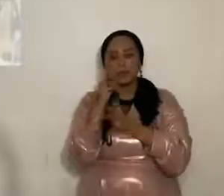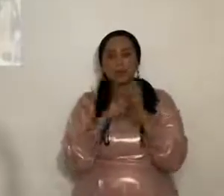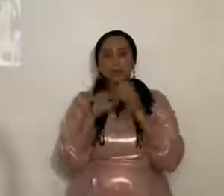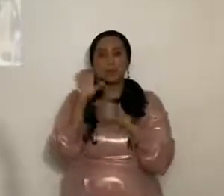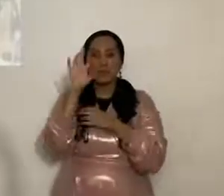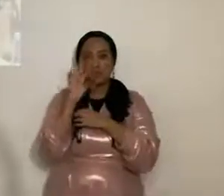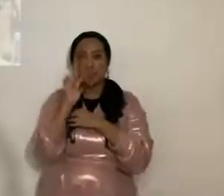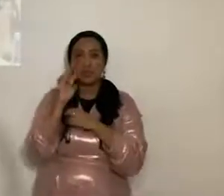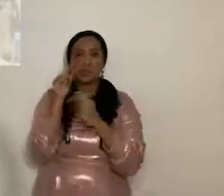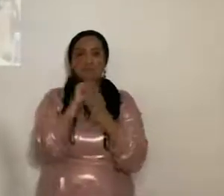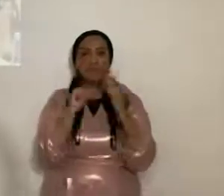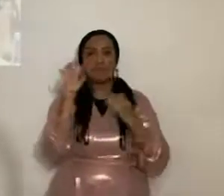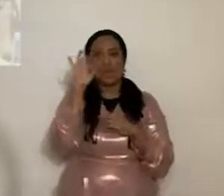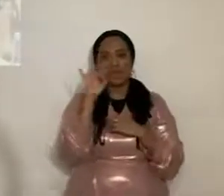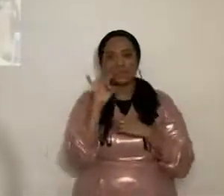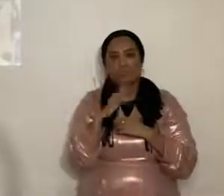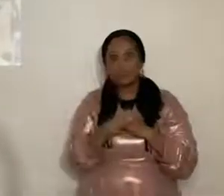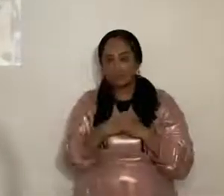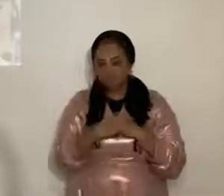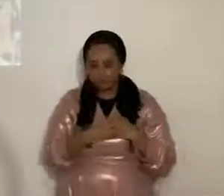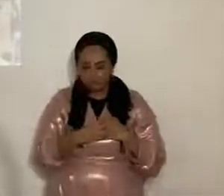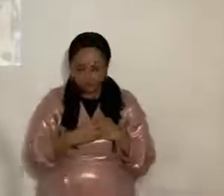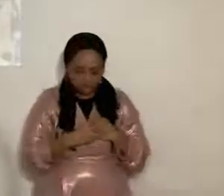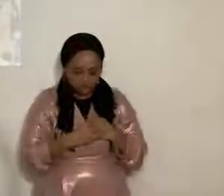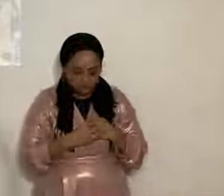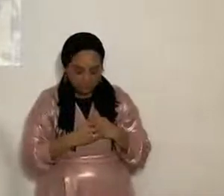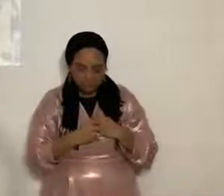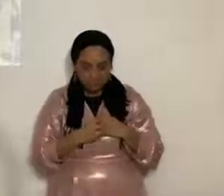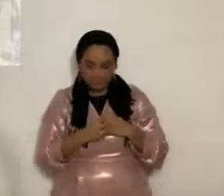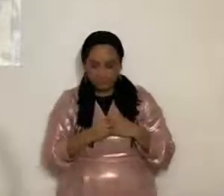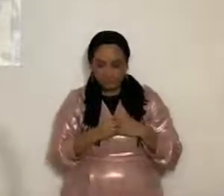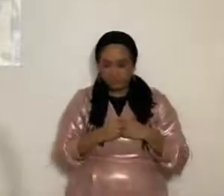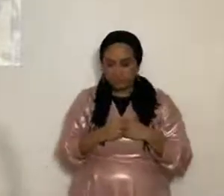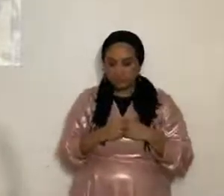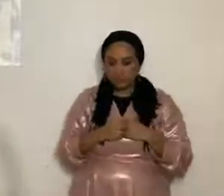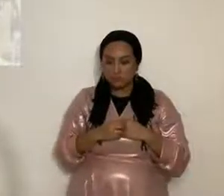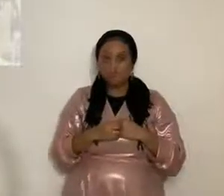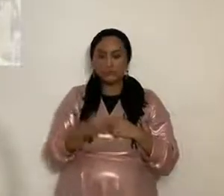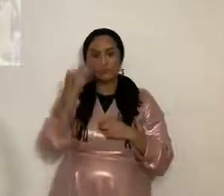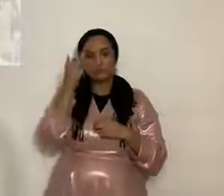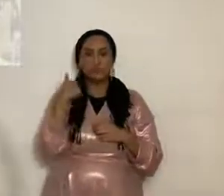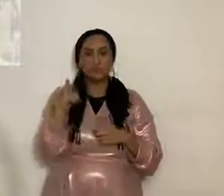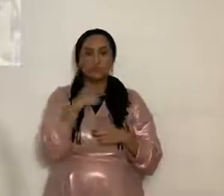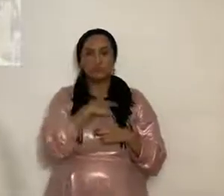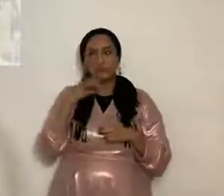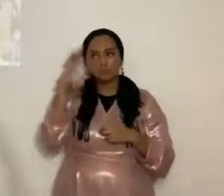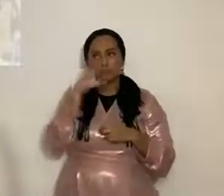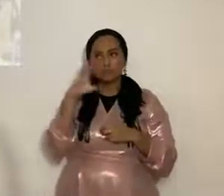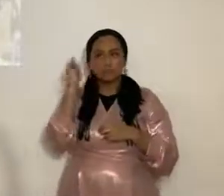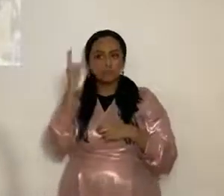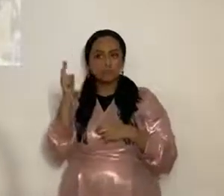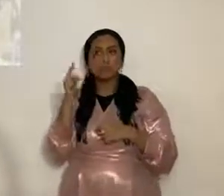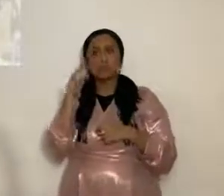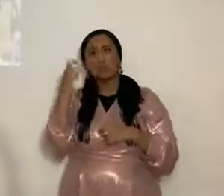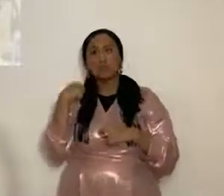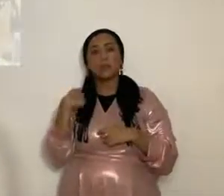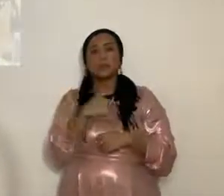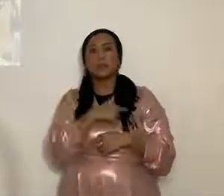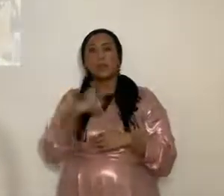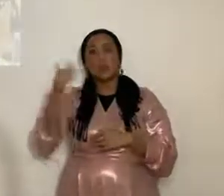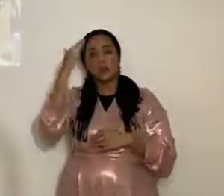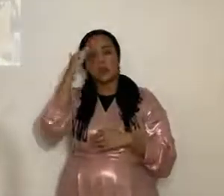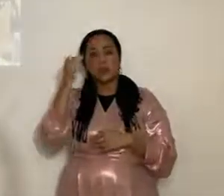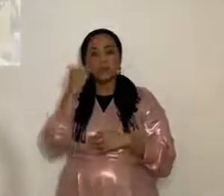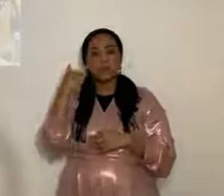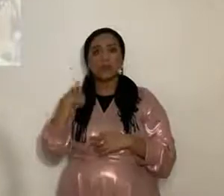7, verso 8. Mateo 7, verso 8. ¿Por qué buscamos a Yahweh? Porque sabemos que